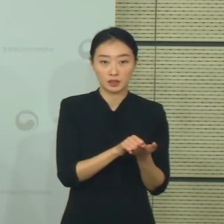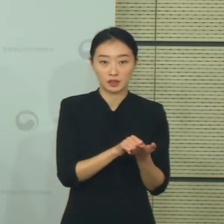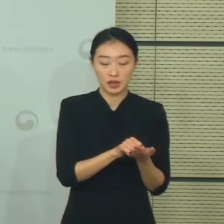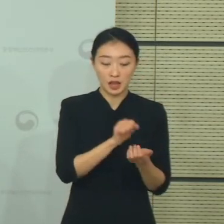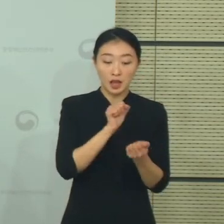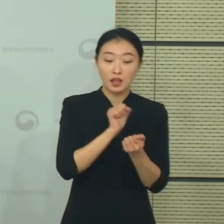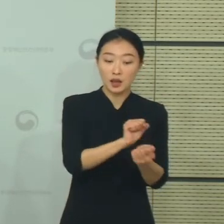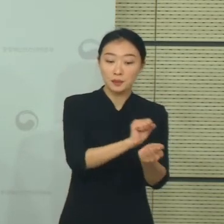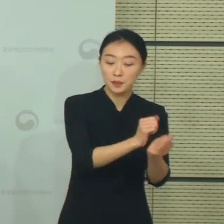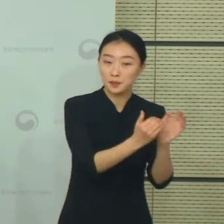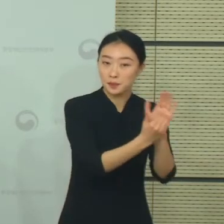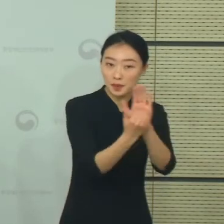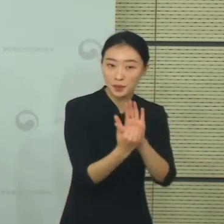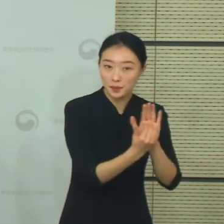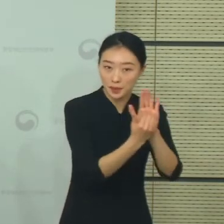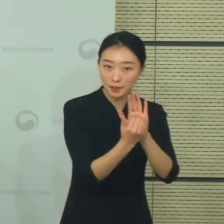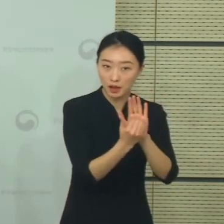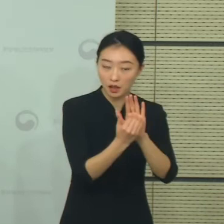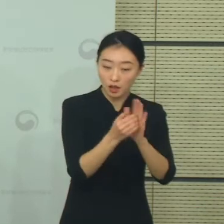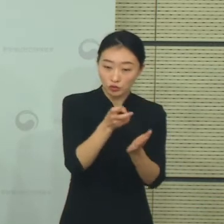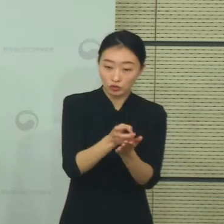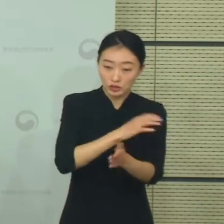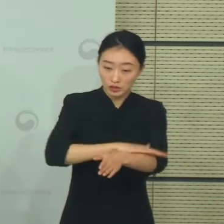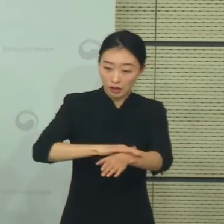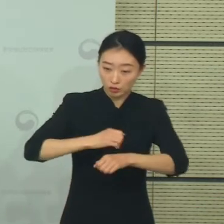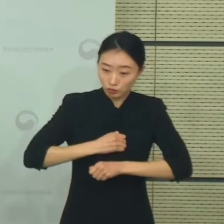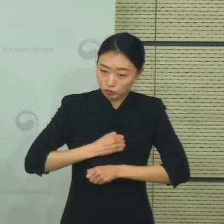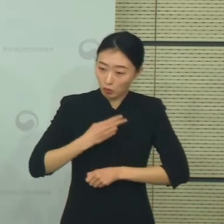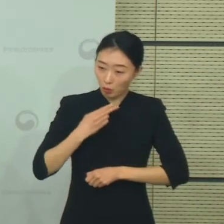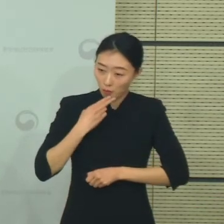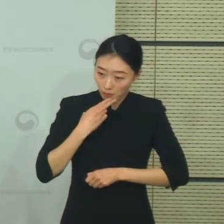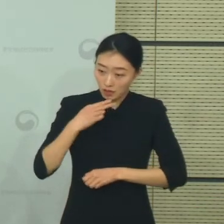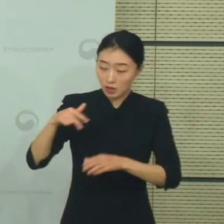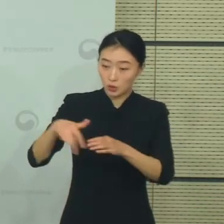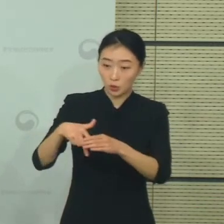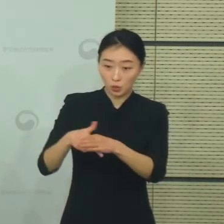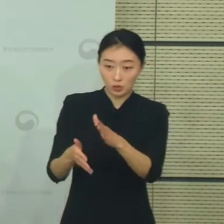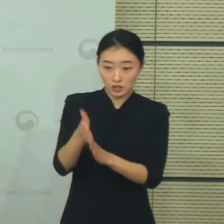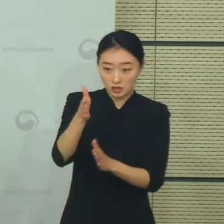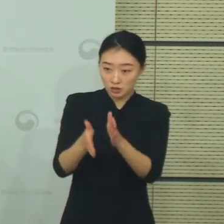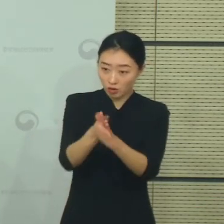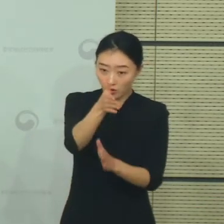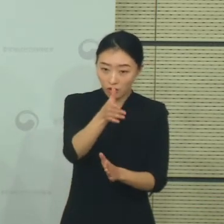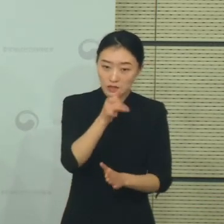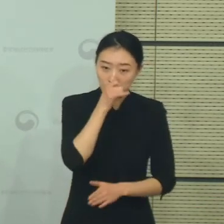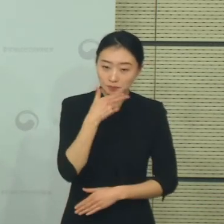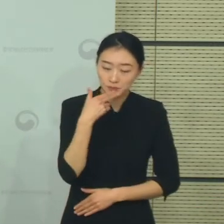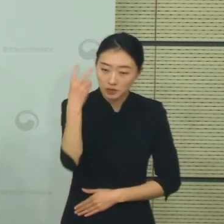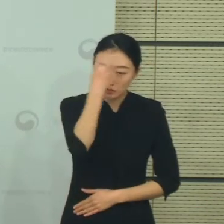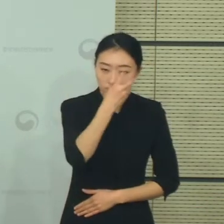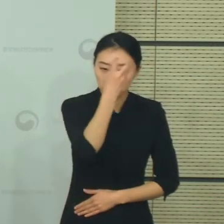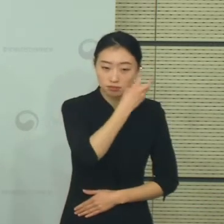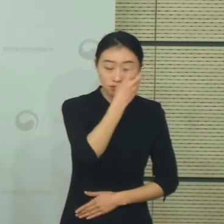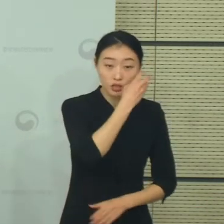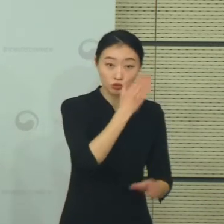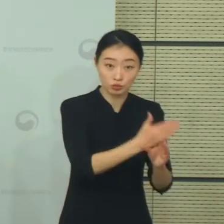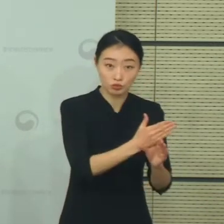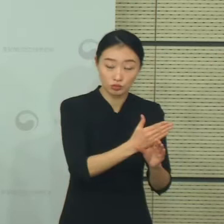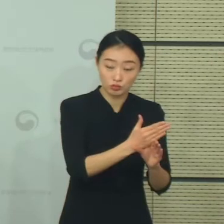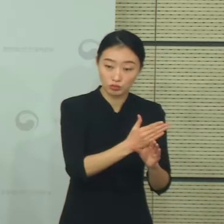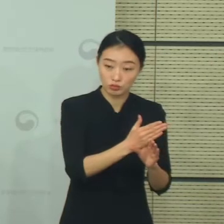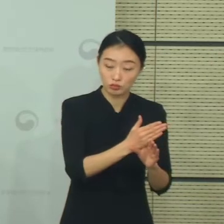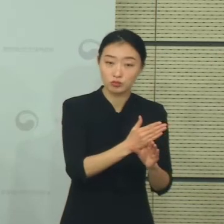감염 예방 수칙을 준수하지 않는 종교 시설에 대해서 지금 점검을 하고 있고요. 그 점검을